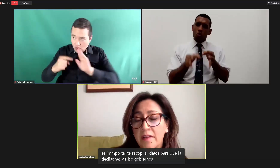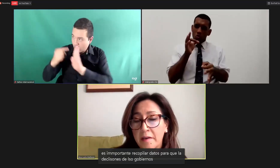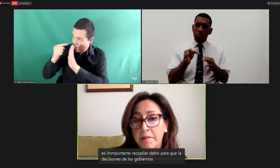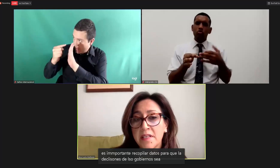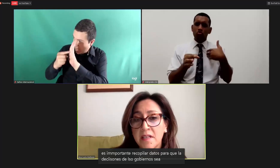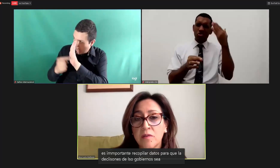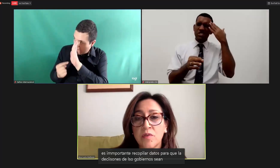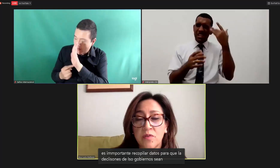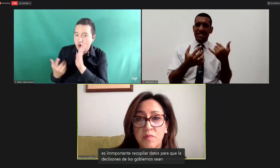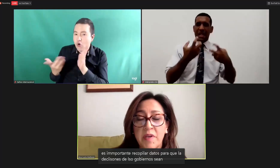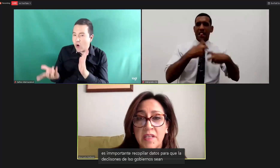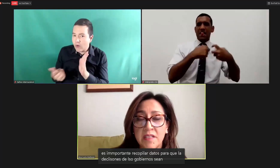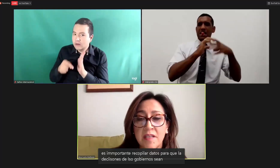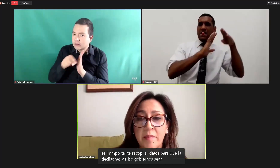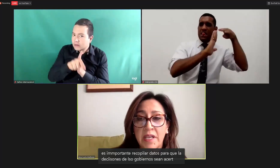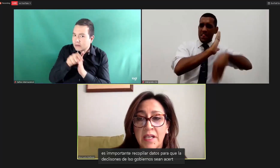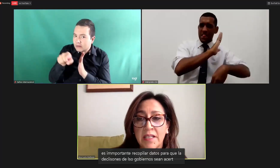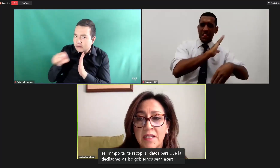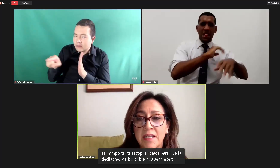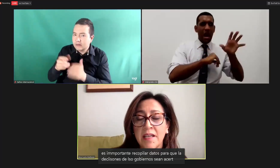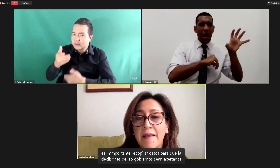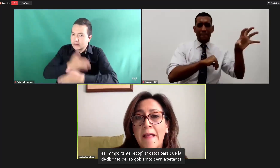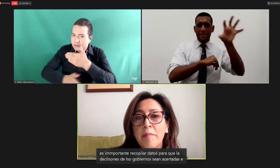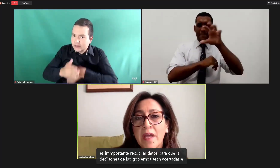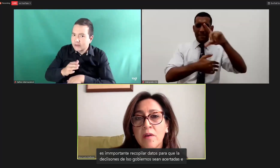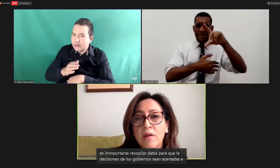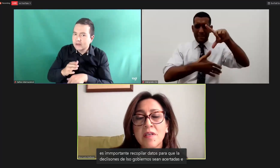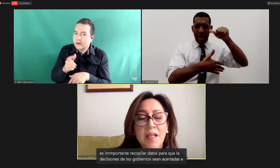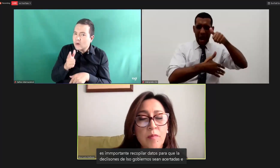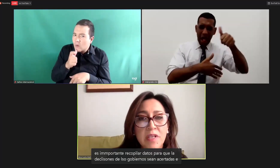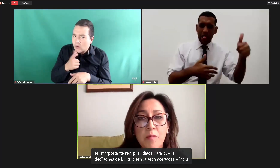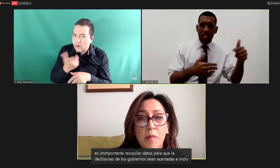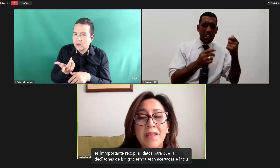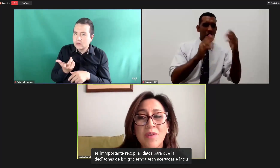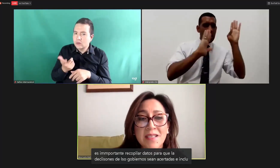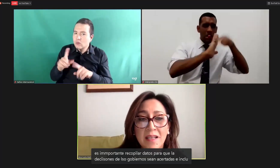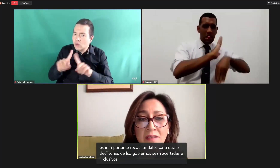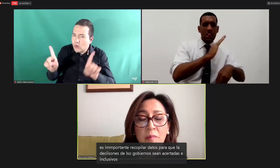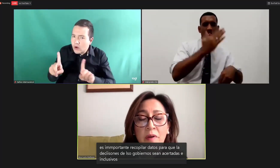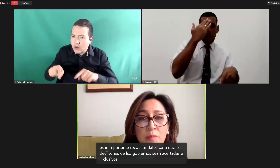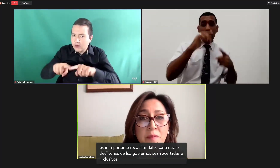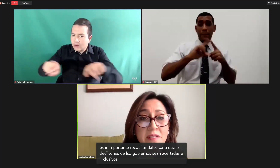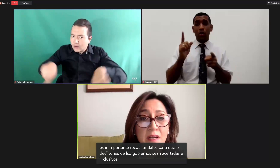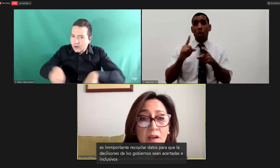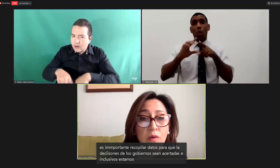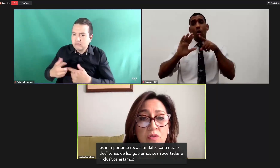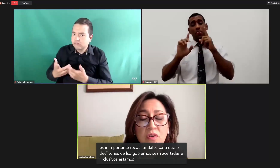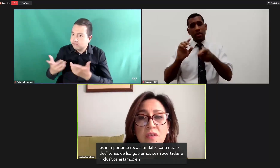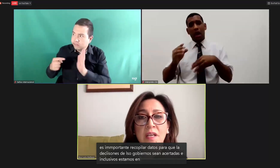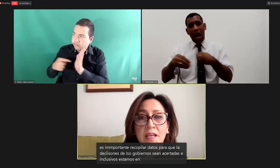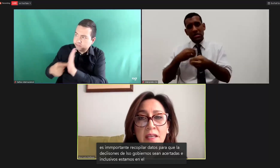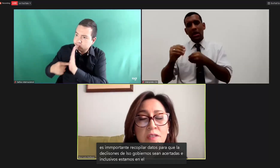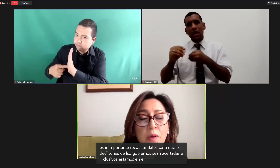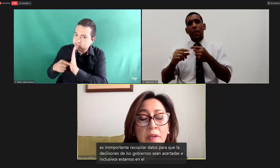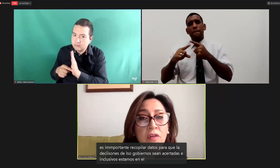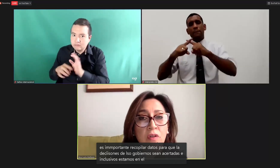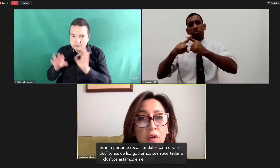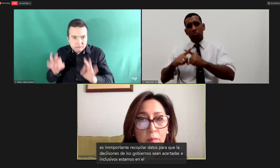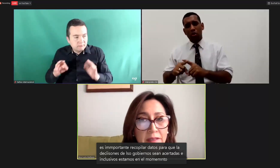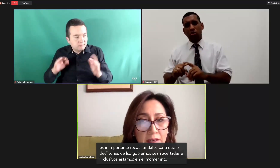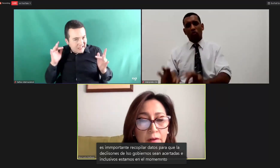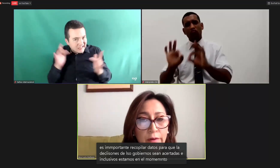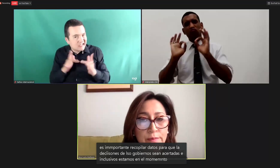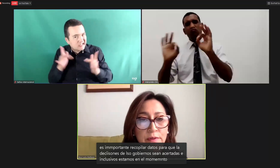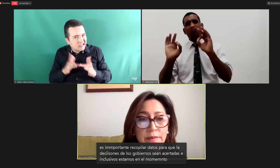económica por la que atraviesan nuestros países de América Latina, pero estamos en el momento exacto para optimizar recursos y sobre